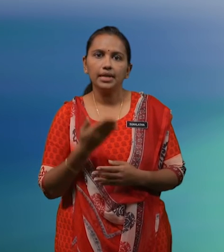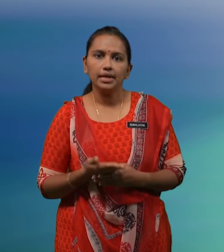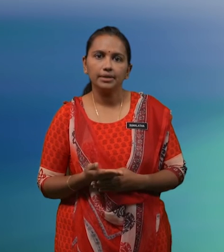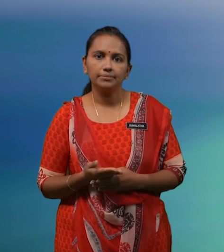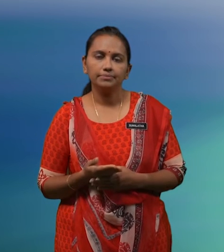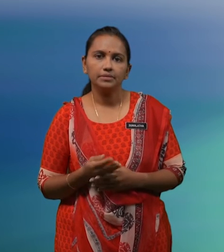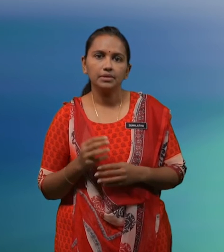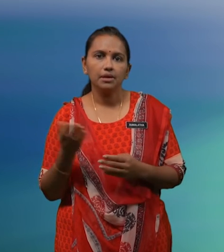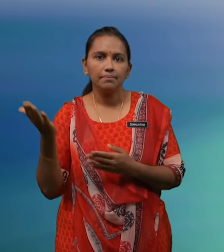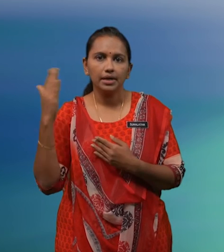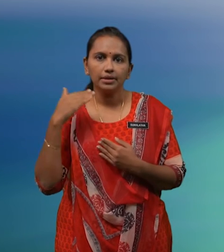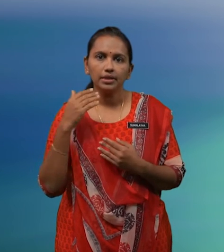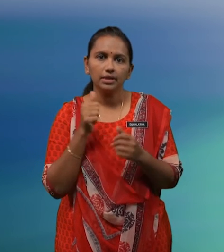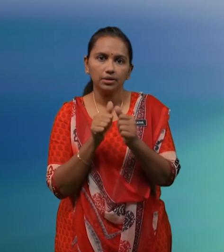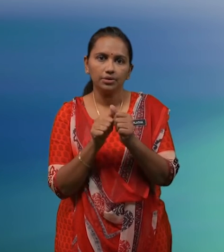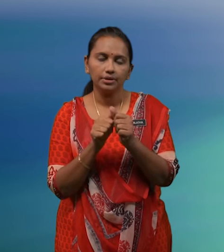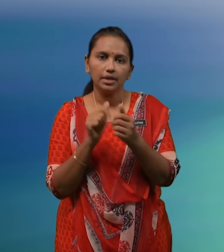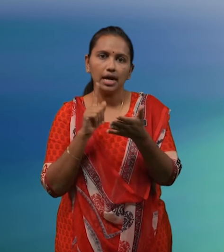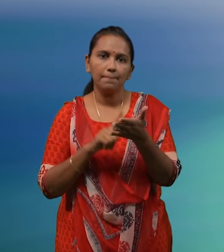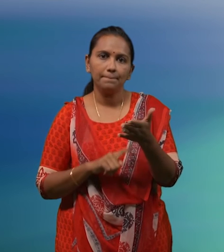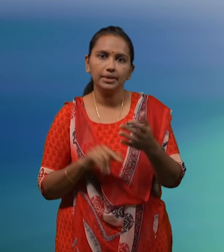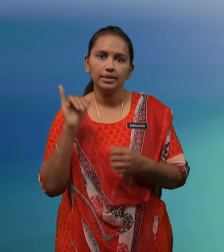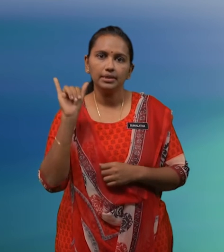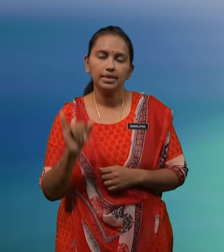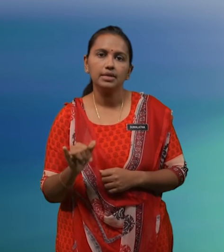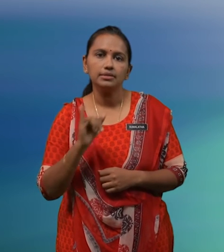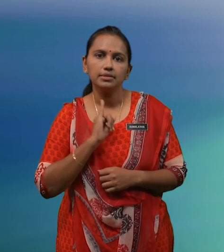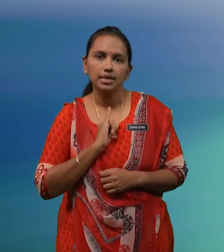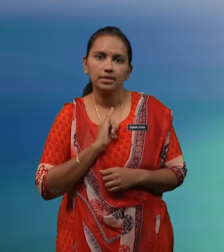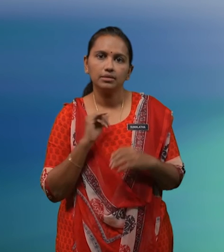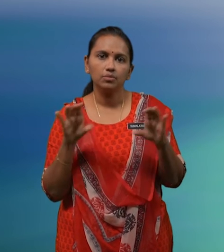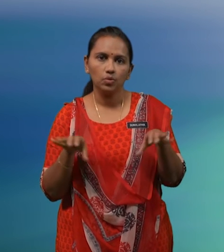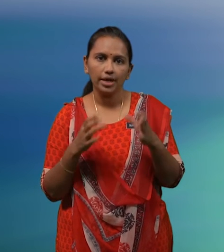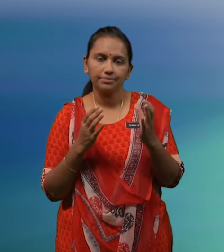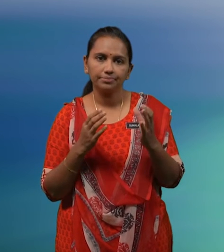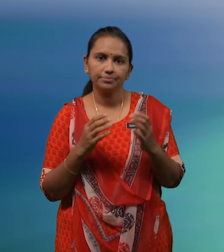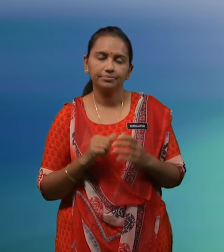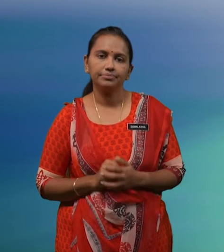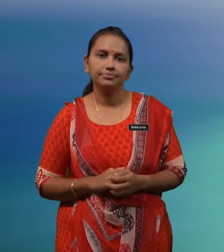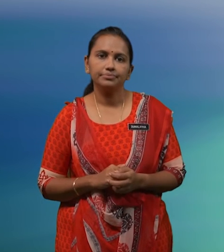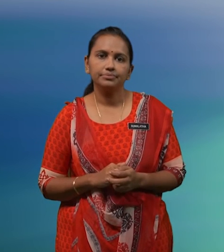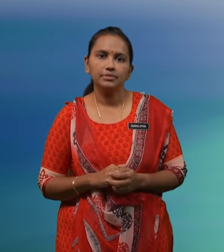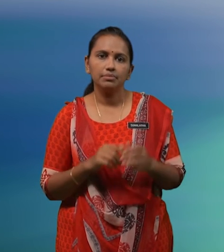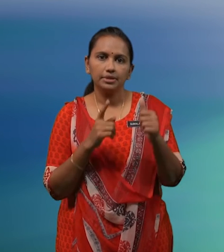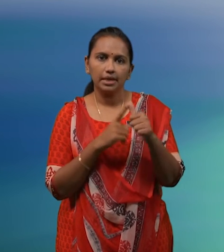Baiklah, mari ikut apa yang saya buat. Pertama,